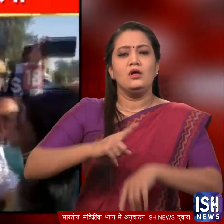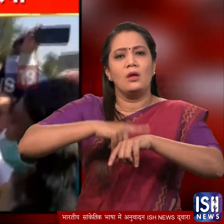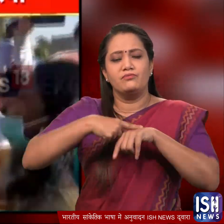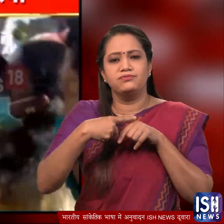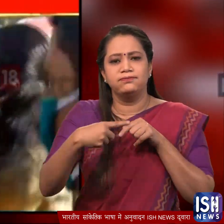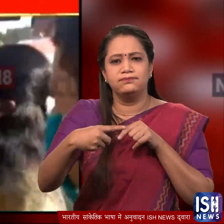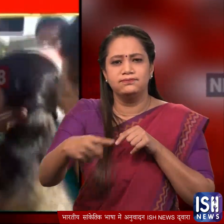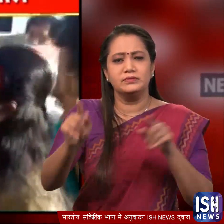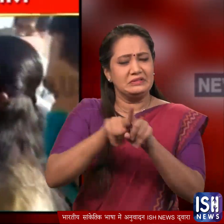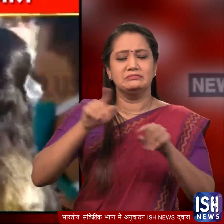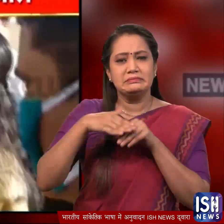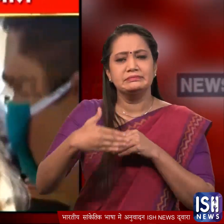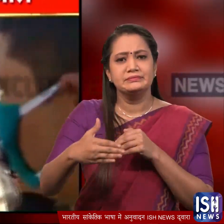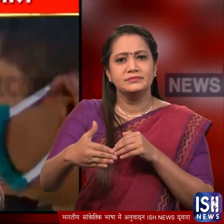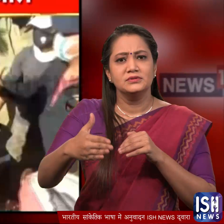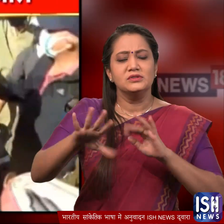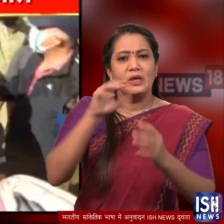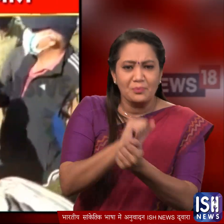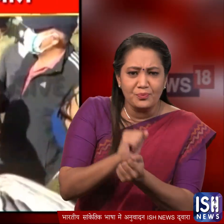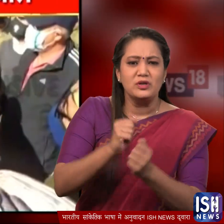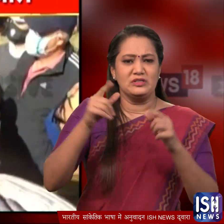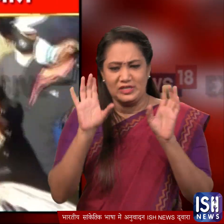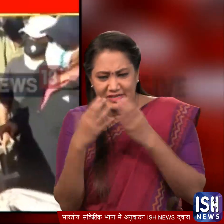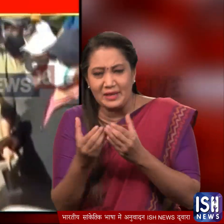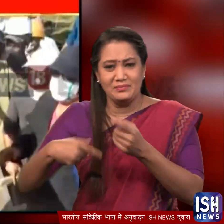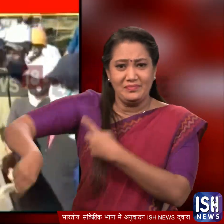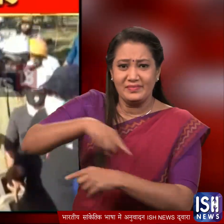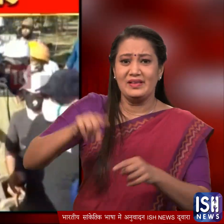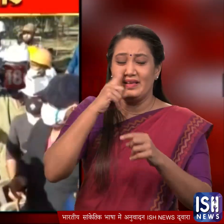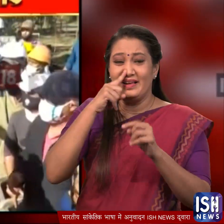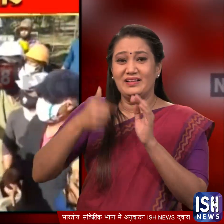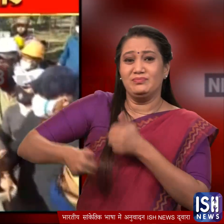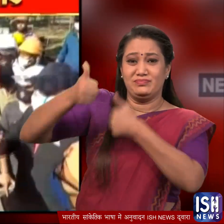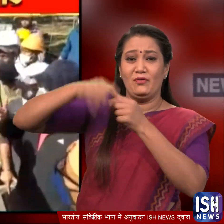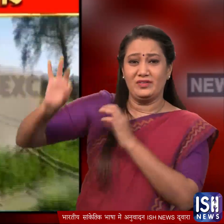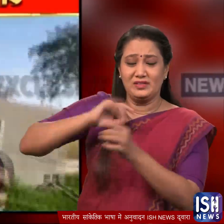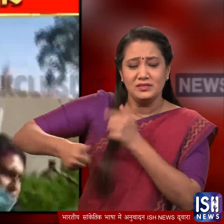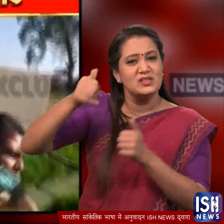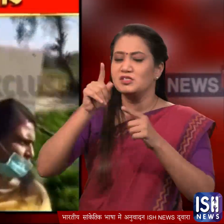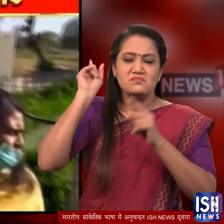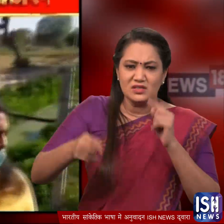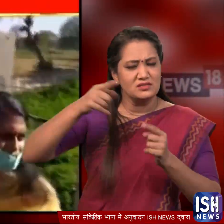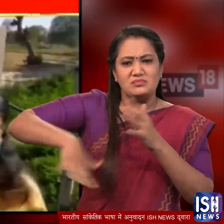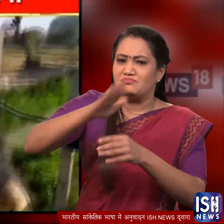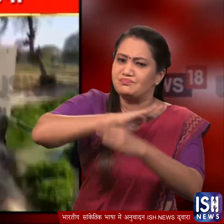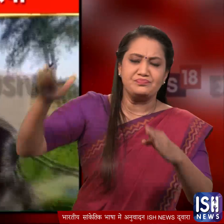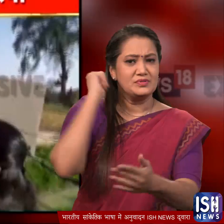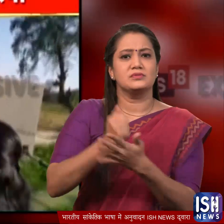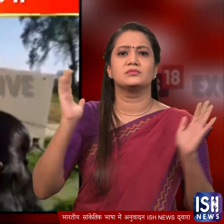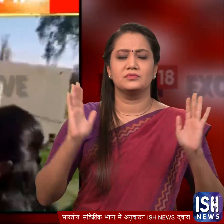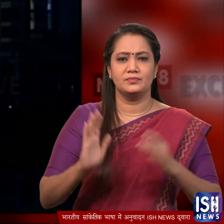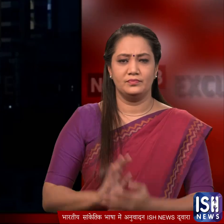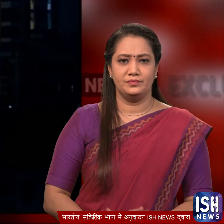काफी देर तक वहां ऐसा ही माहौल बना रहा, लेकिन पुलिस बल और अपनी पूरी टीम के साथ वहां पहुंची जिला विकास अधिकारी ने अवैध कब्जे को ध्वस्त करवा